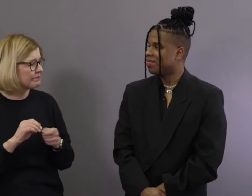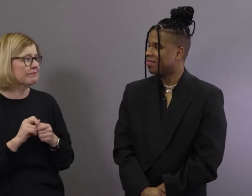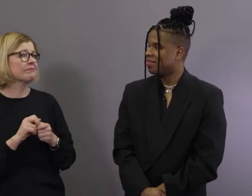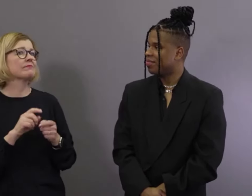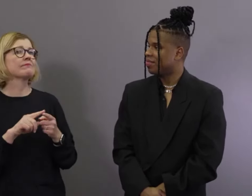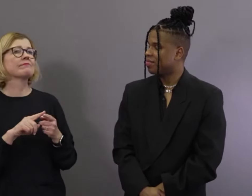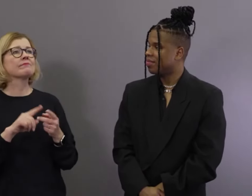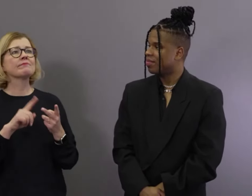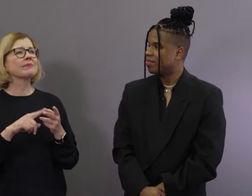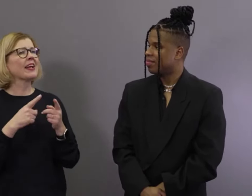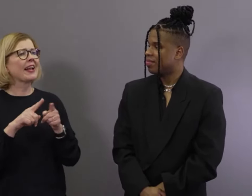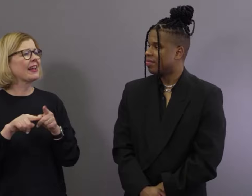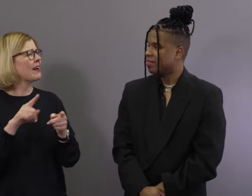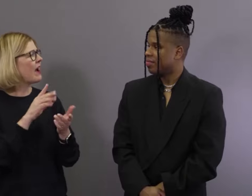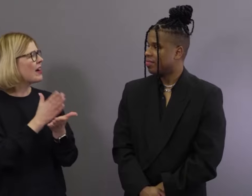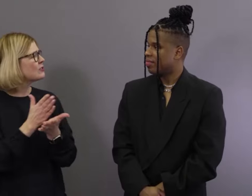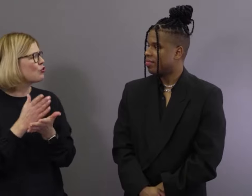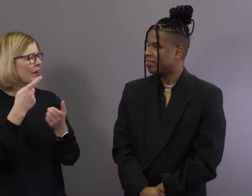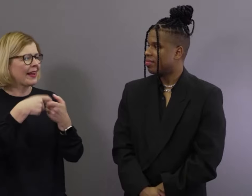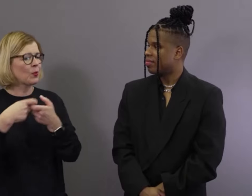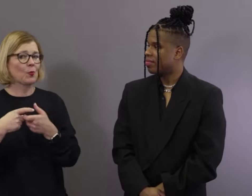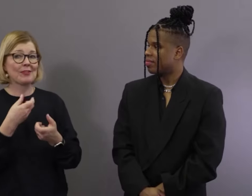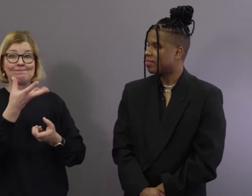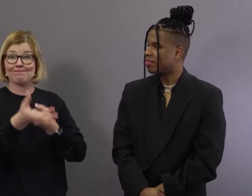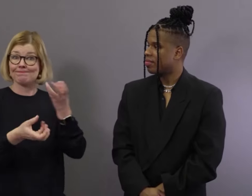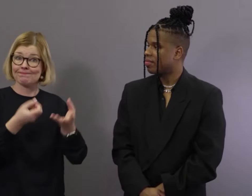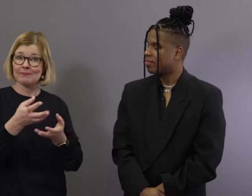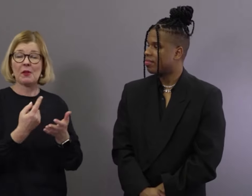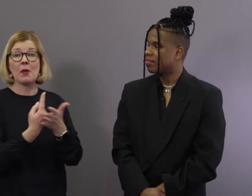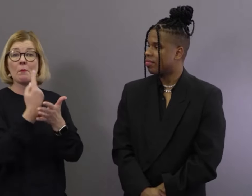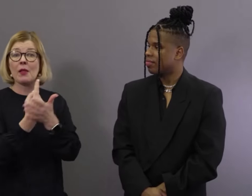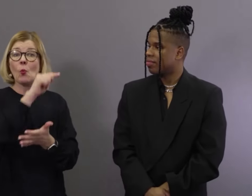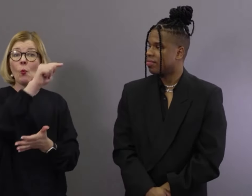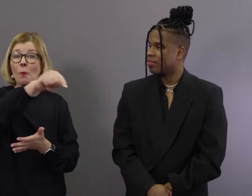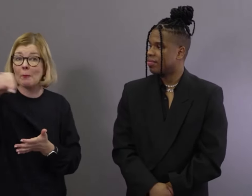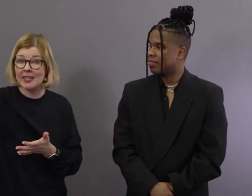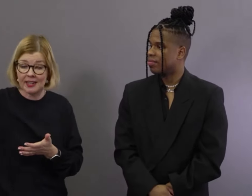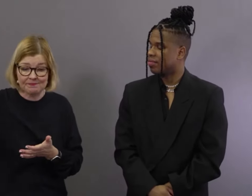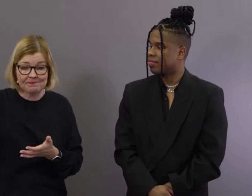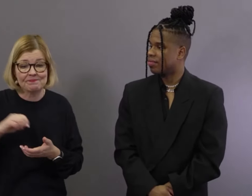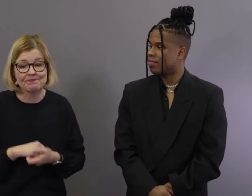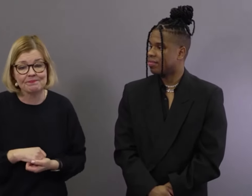Olet paljon ollut näkyvissä sosiaalisessa mediassa ja tuonut esiin